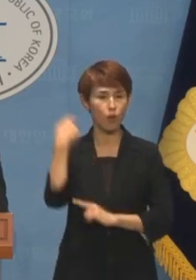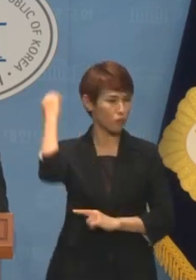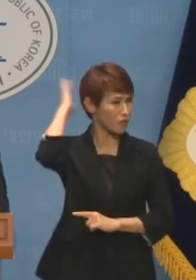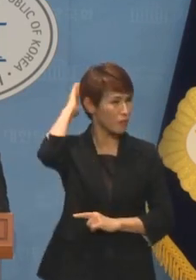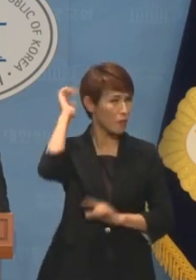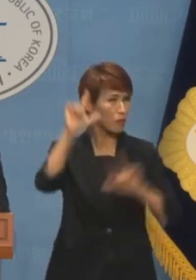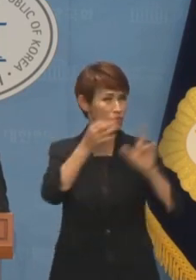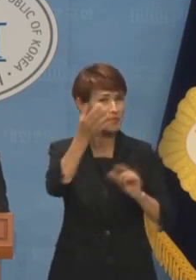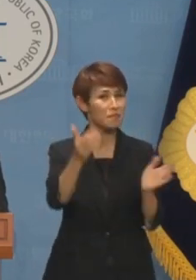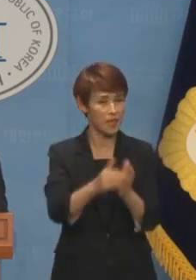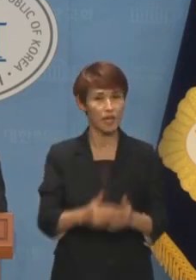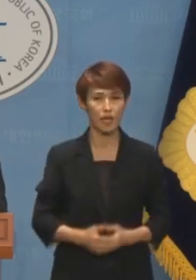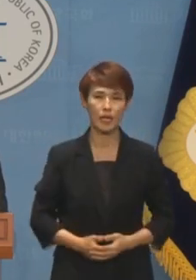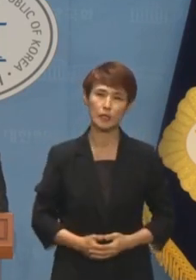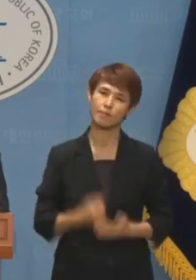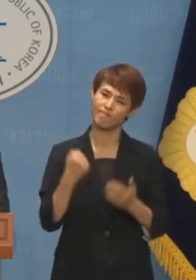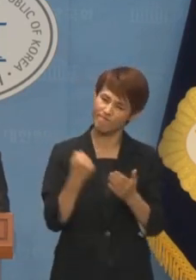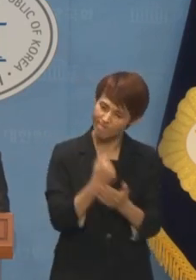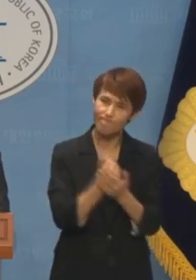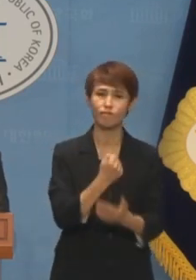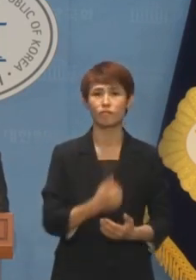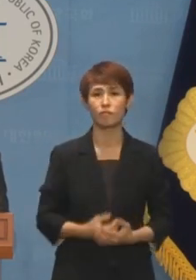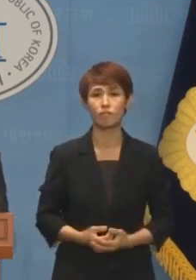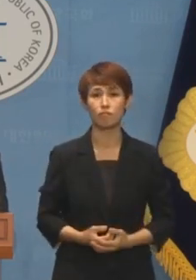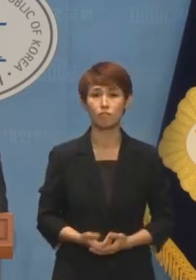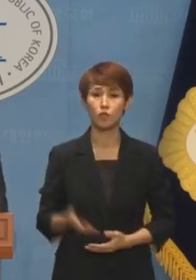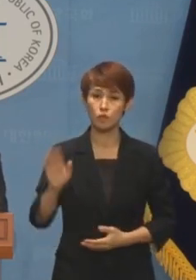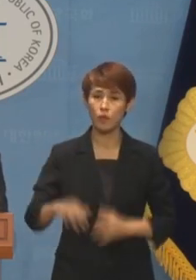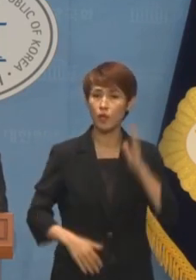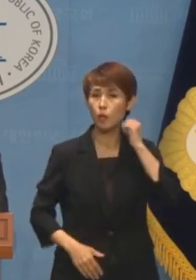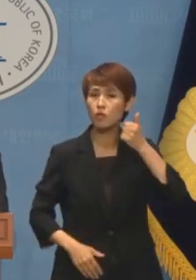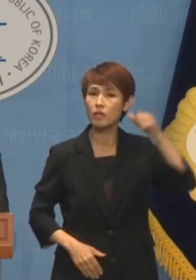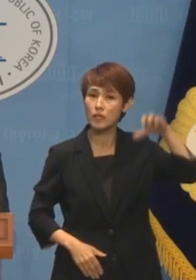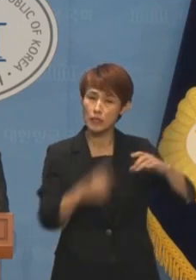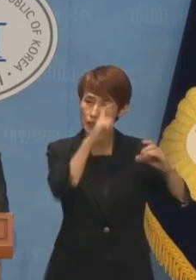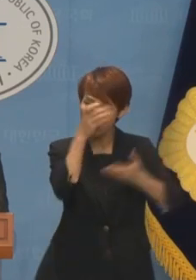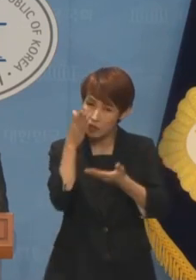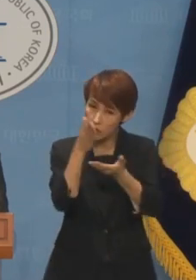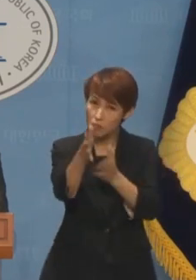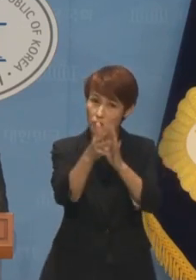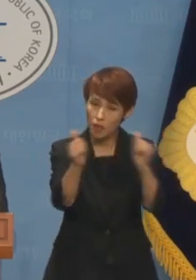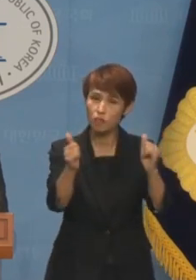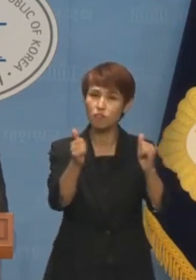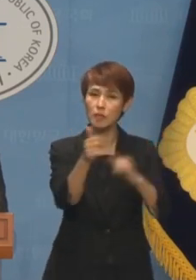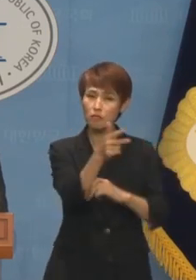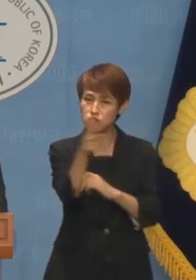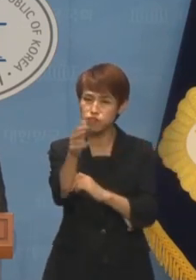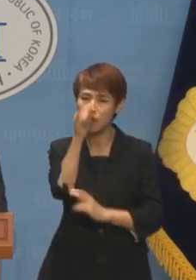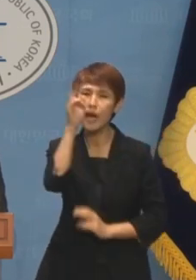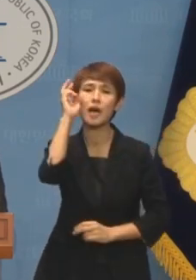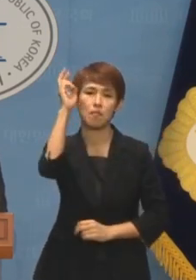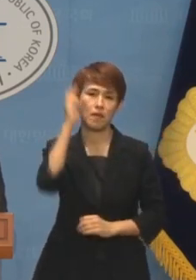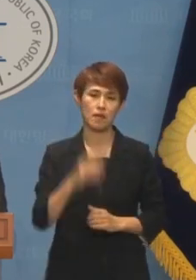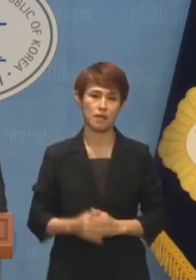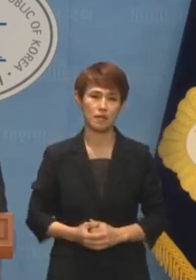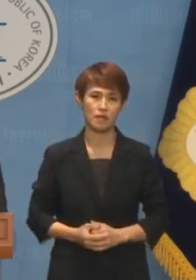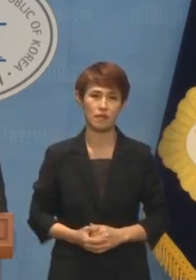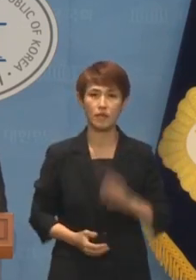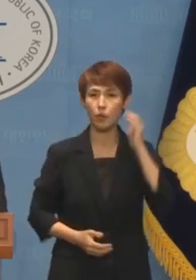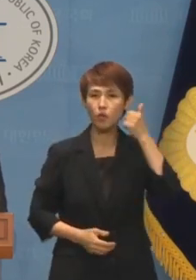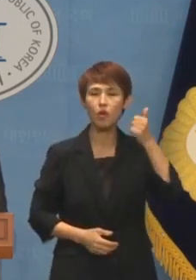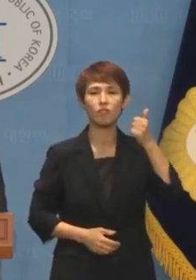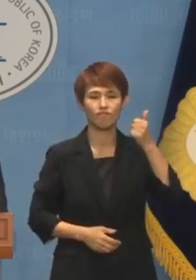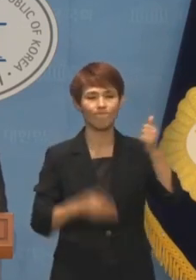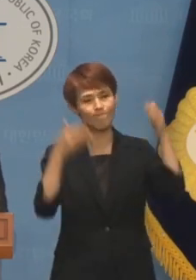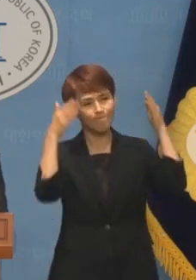좀 섭섭하기는 합니다. 하지만 대통령실 사진기자들이 현장 취재를 했을 것이고 대통령 중심으로